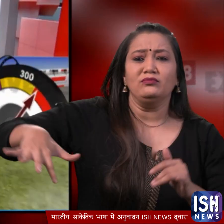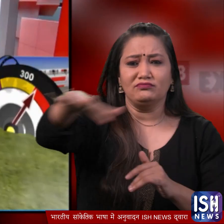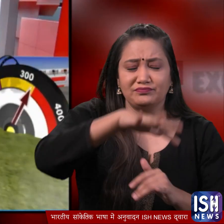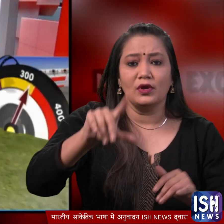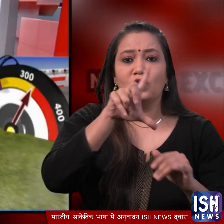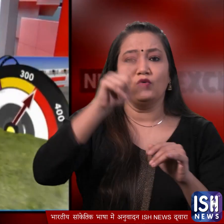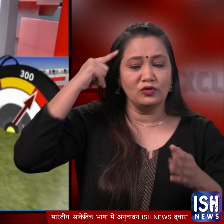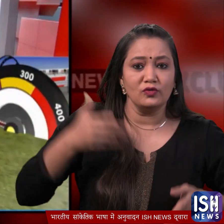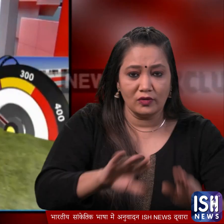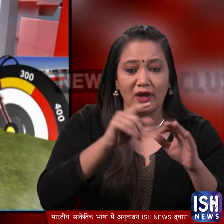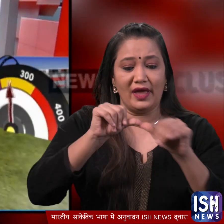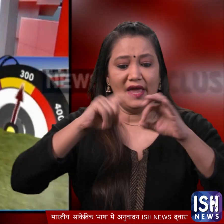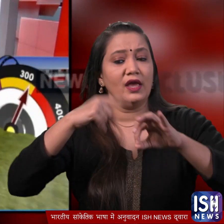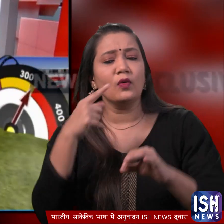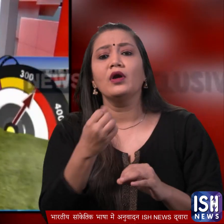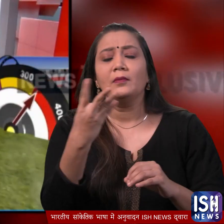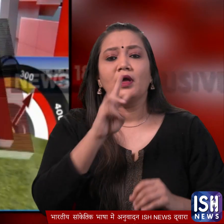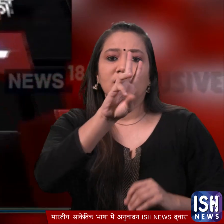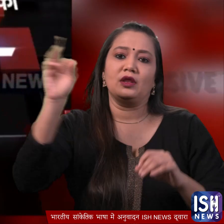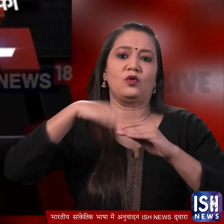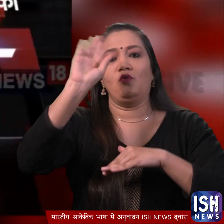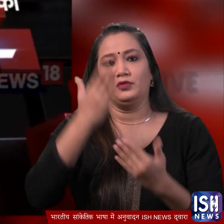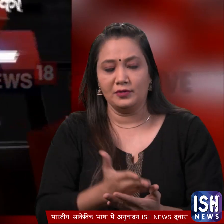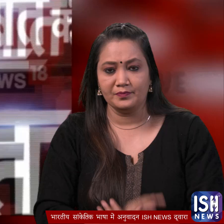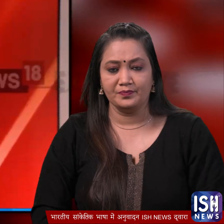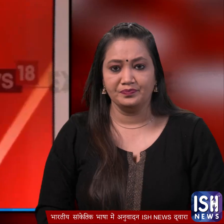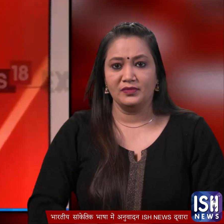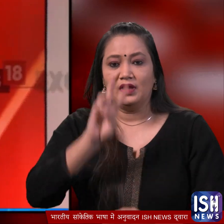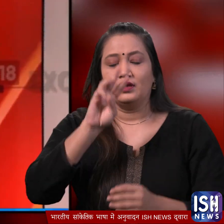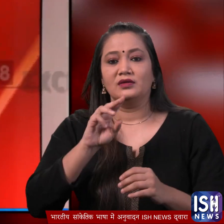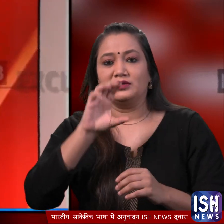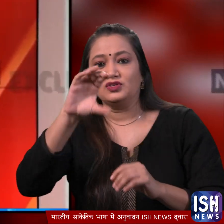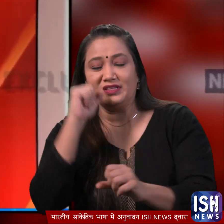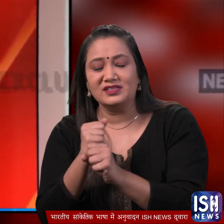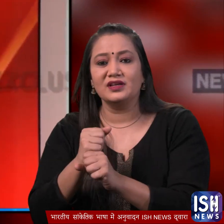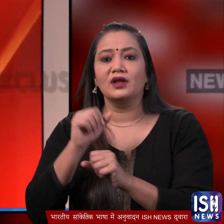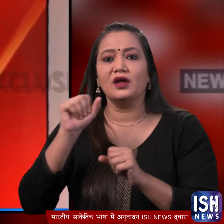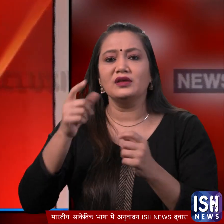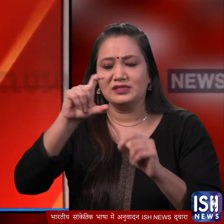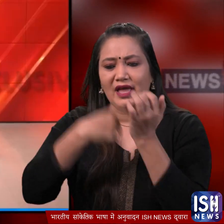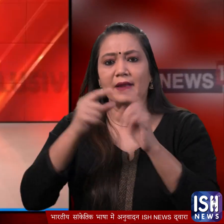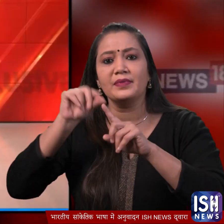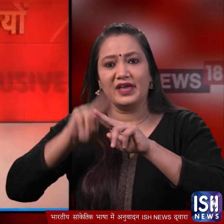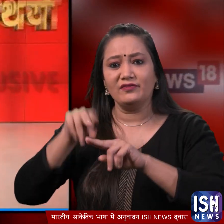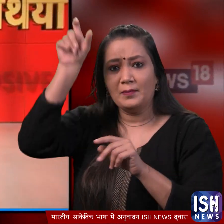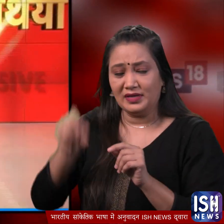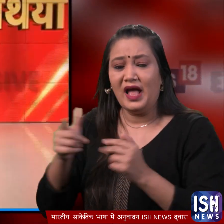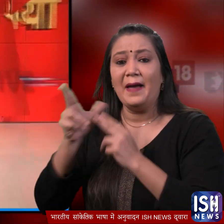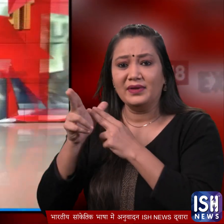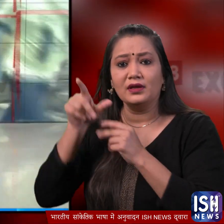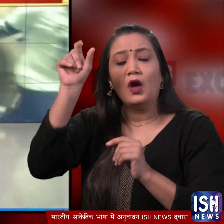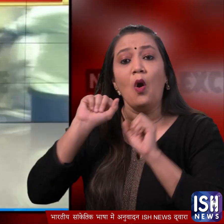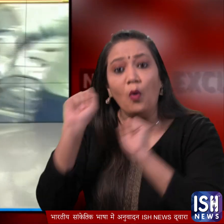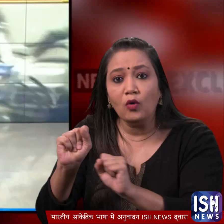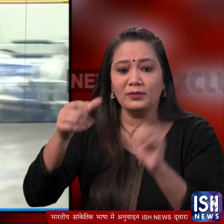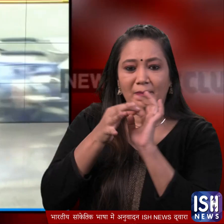और लोधी रोड में एयर क्वालिटी इंडेक्स 300 के पार चला गया। छत्तीसगढ़ के सुकमा में सीआरपीएफ के एक जवान पर अपने ही साथियों की जान लेने का